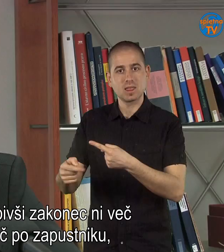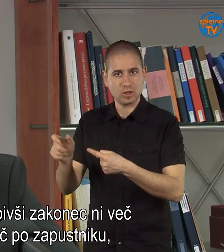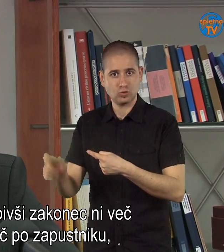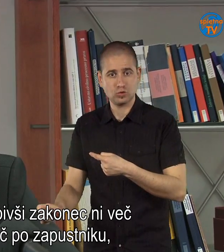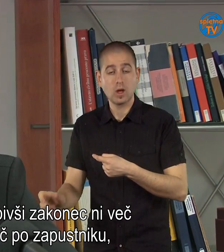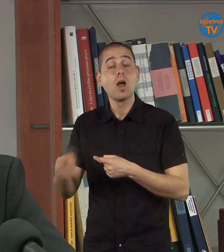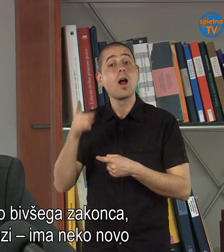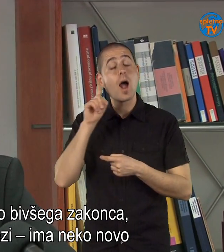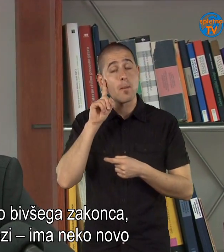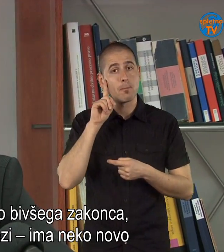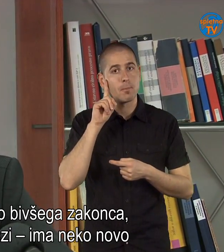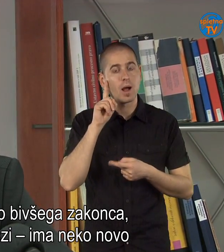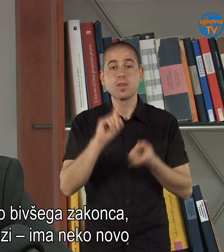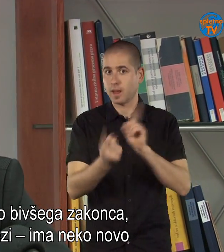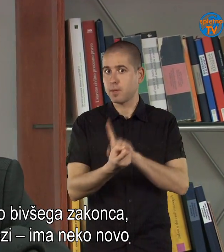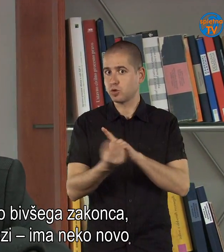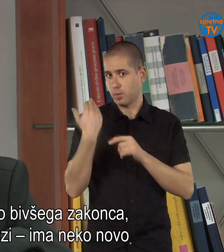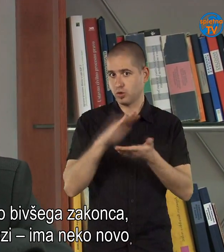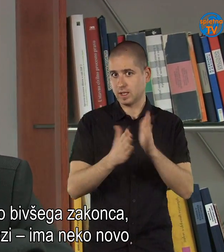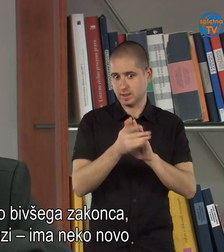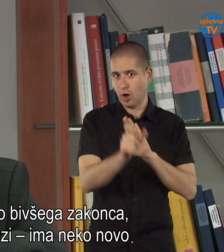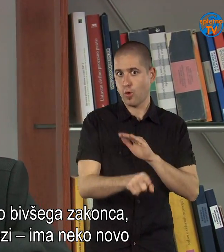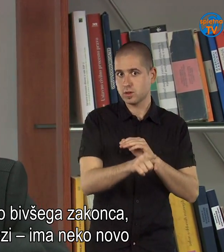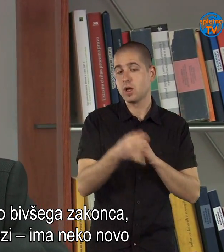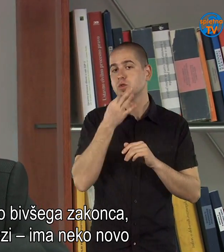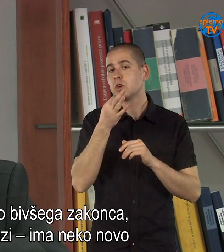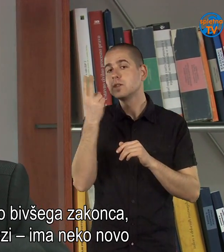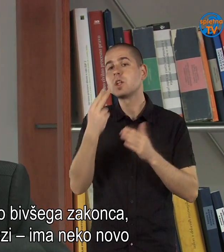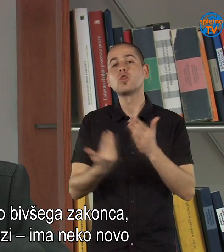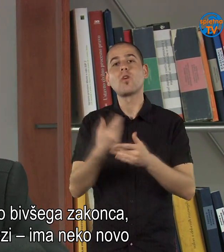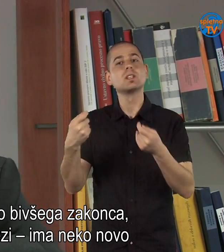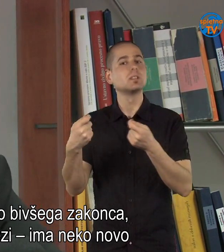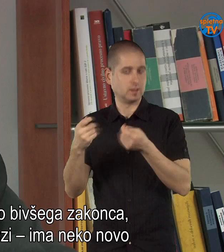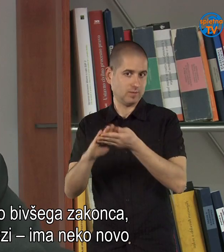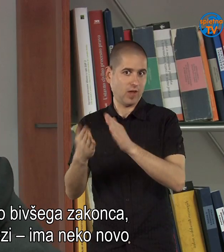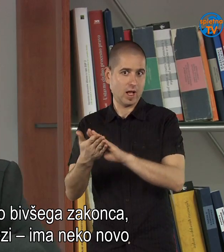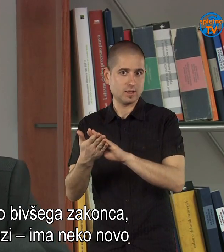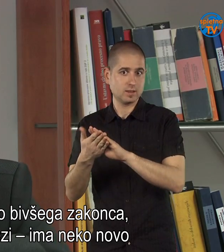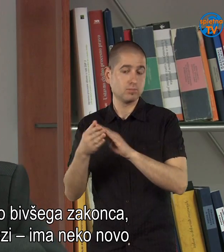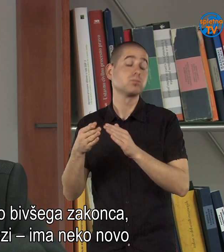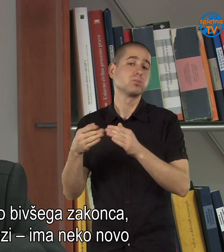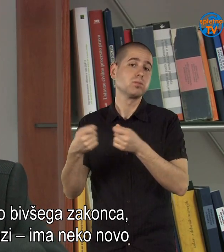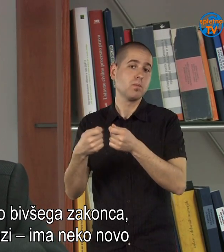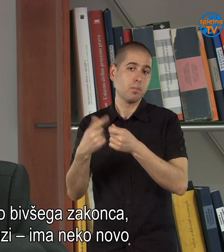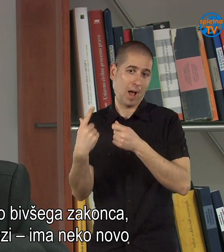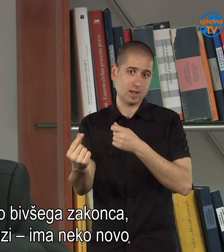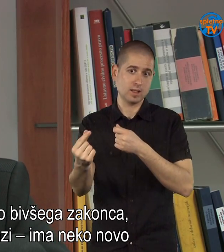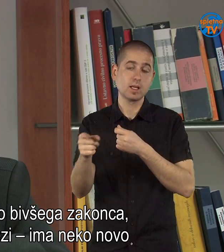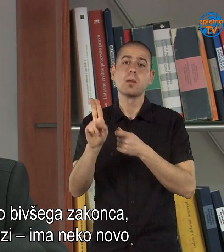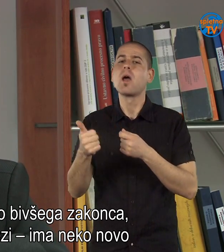po zapustniku, ampak namesto bivšega zakonca, če je seveda v novi zvezi, s katero ima